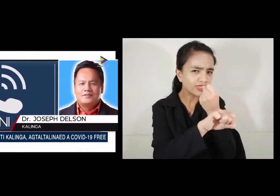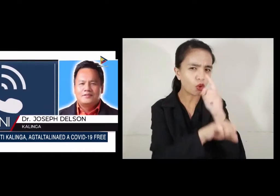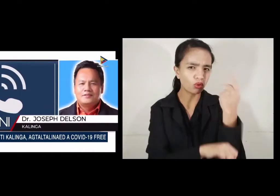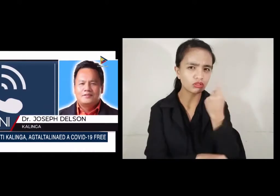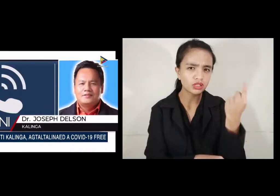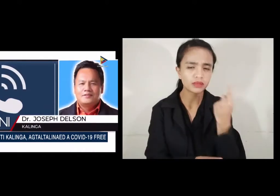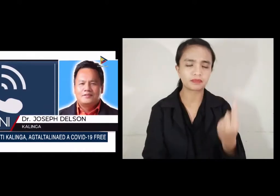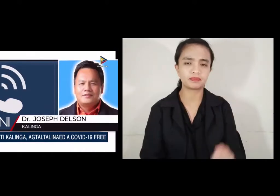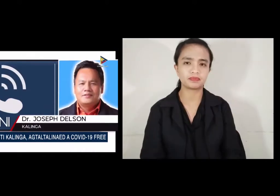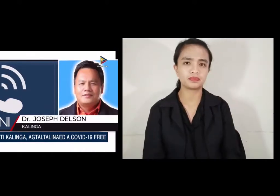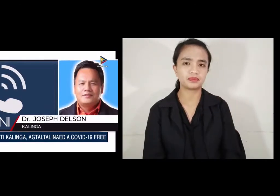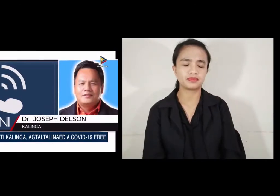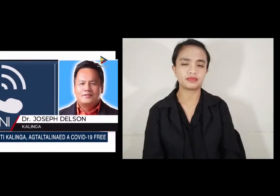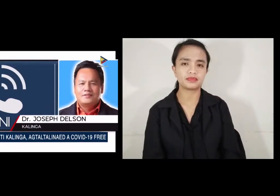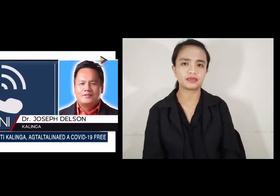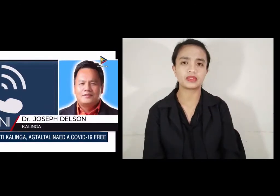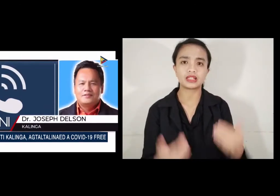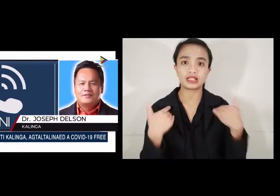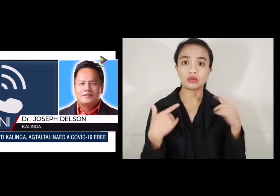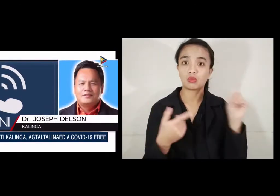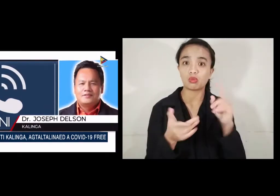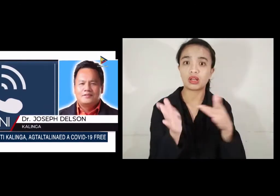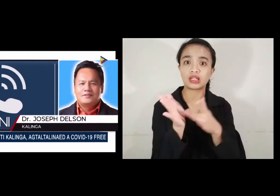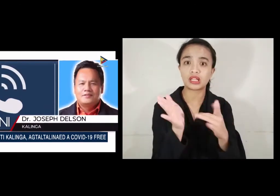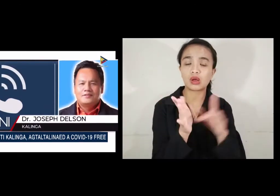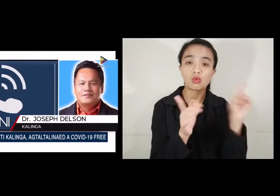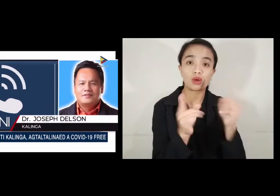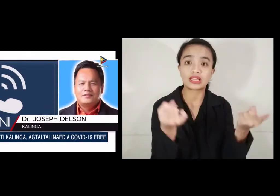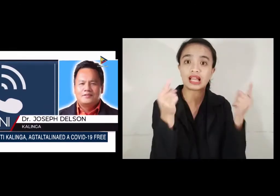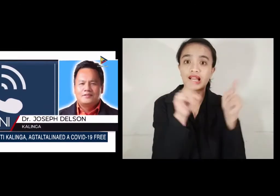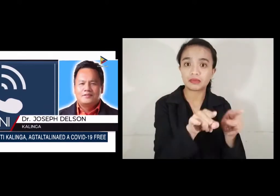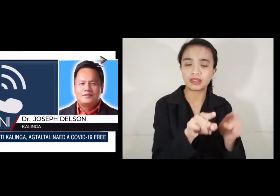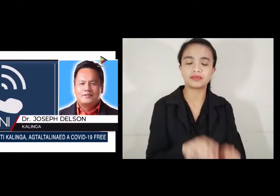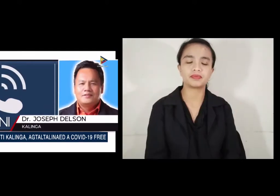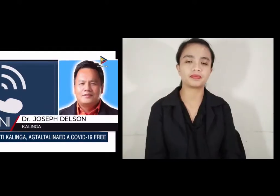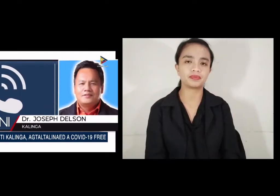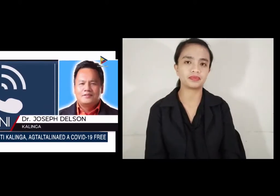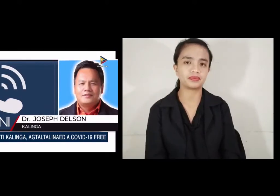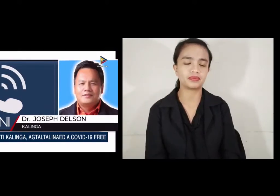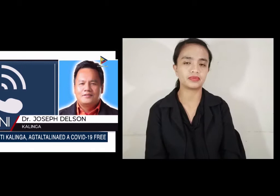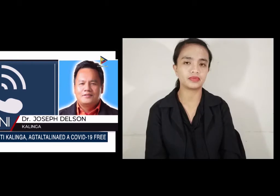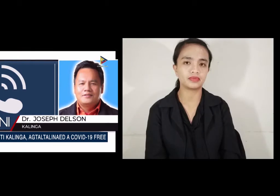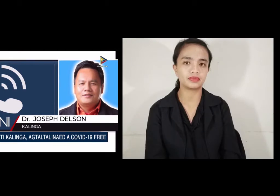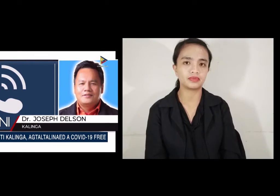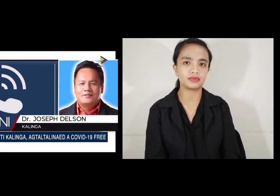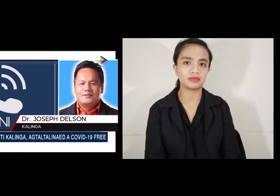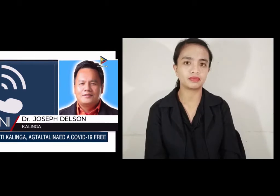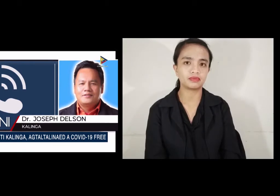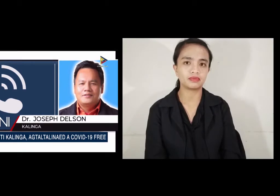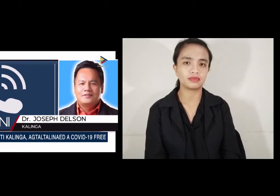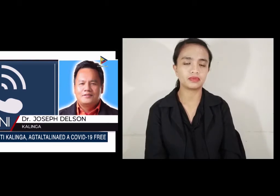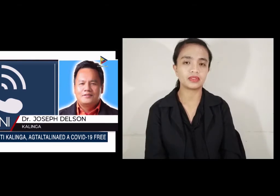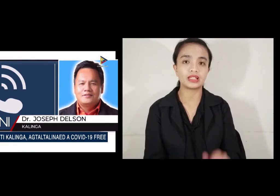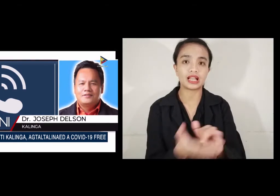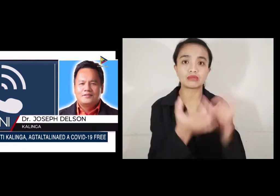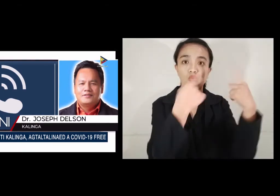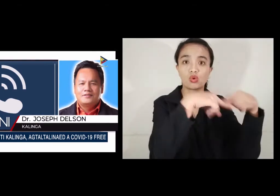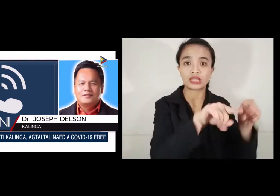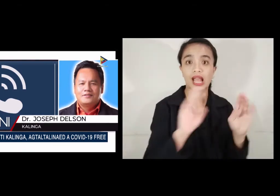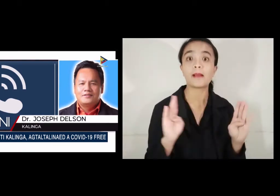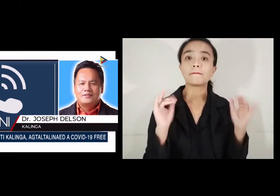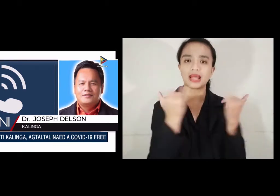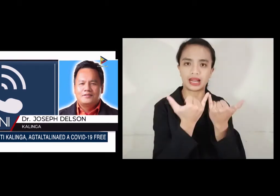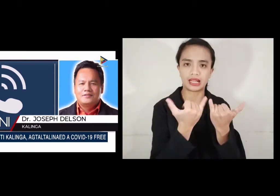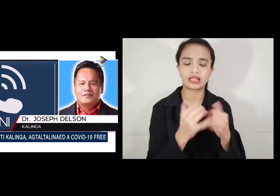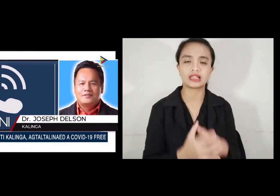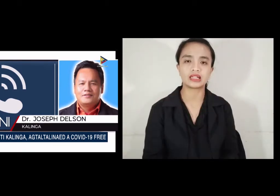manageable naman. Yung advantage nito, what is happening now, yung quarantine down to the barangay